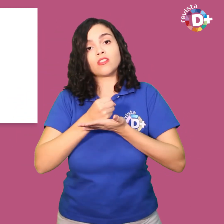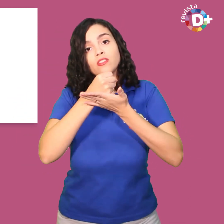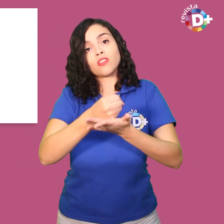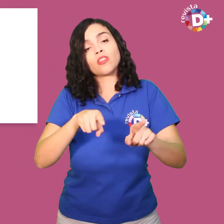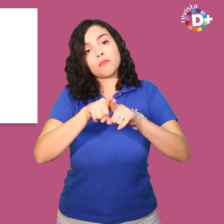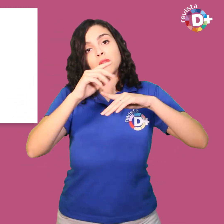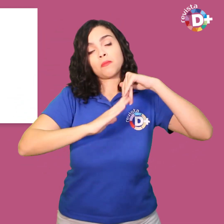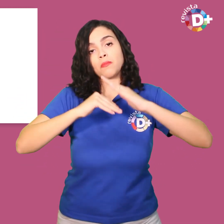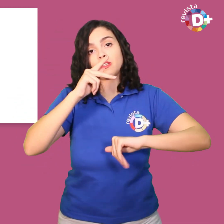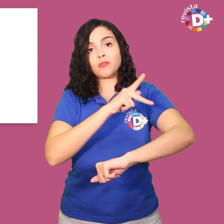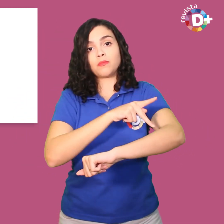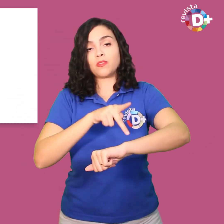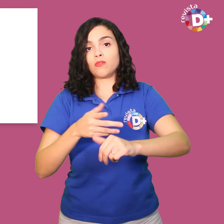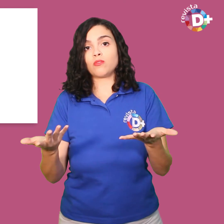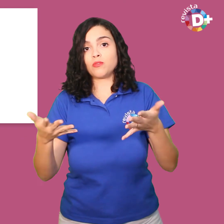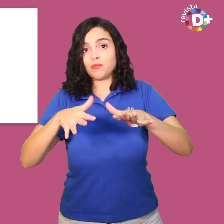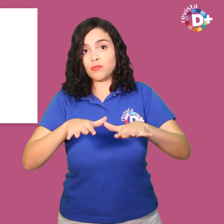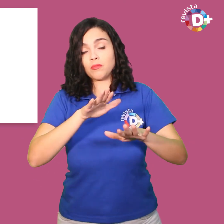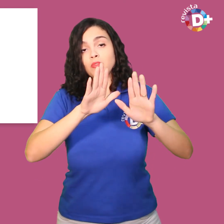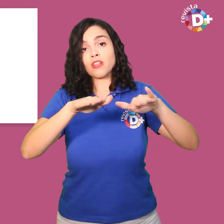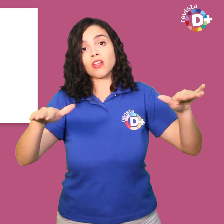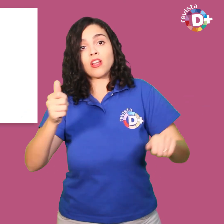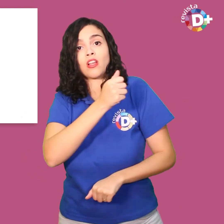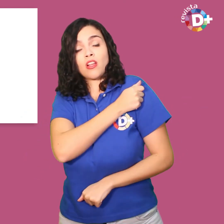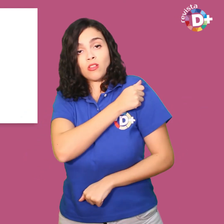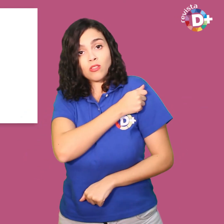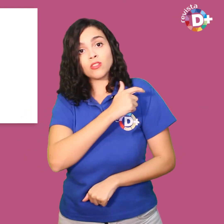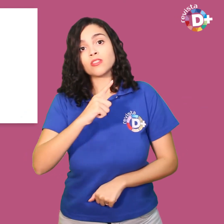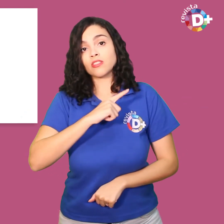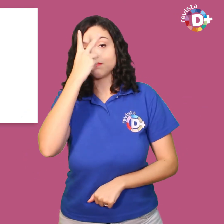e em práticas pedagógicas inclusivas para estudantes com deficiência visual completa.